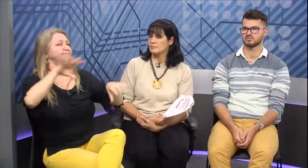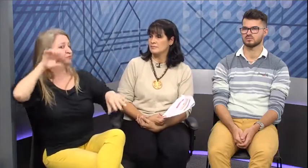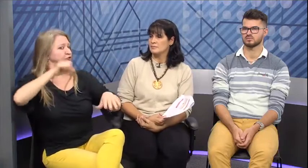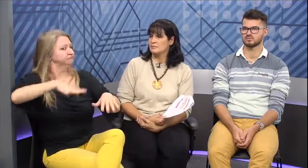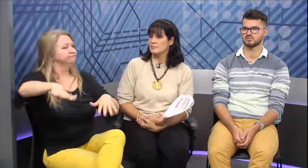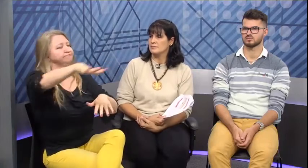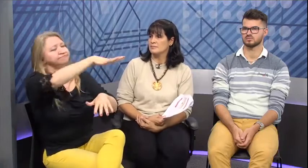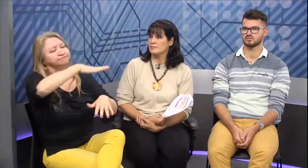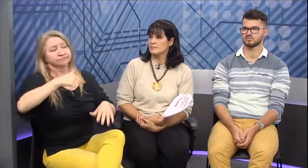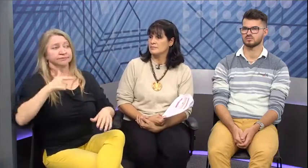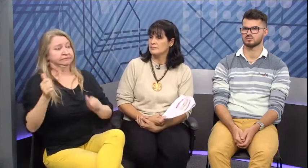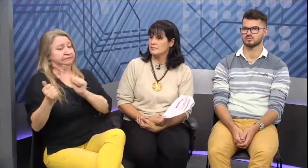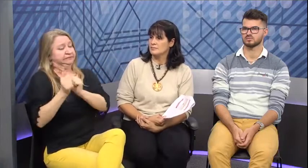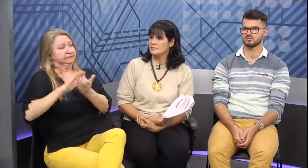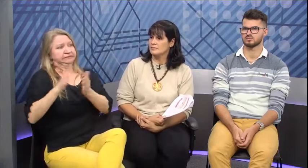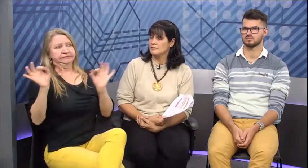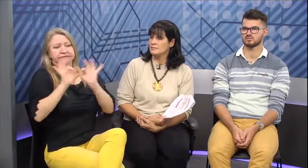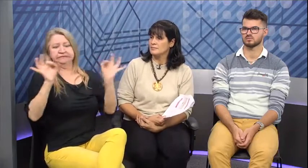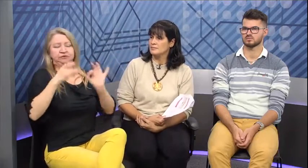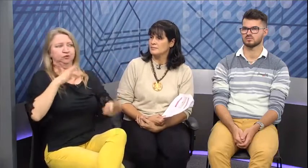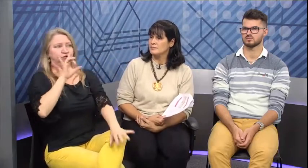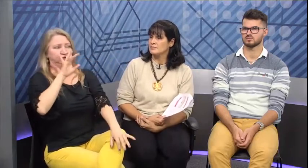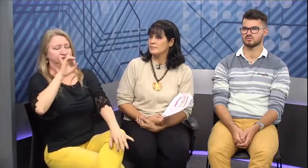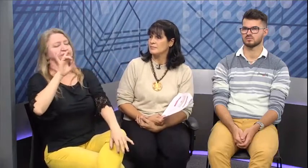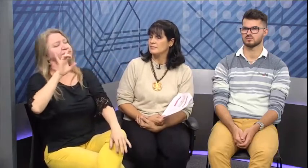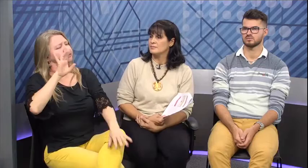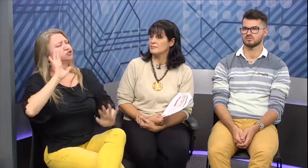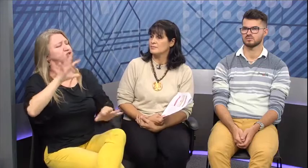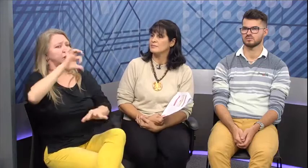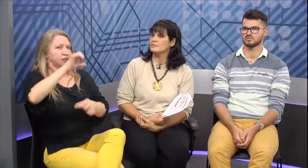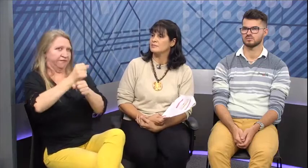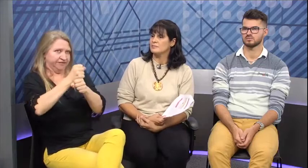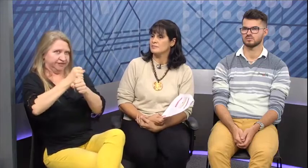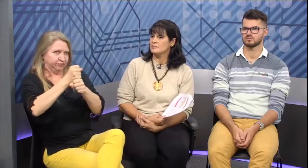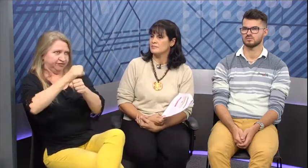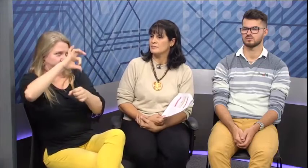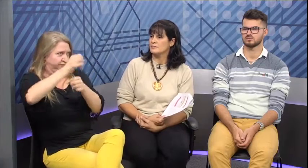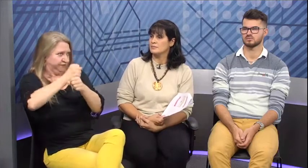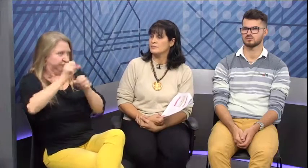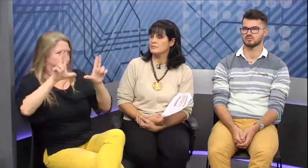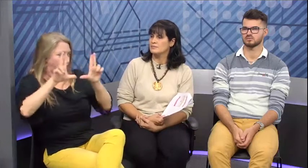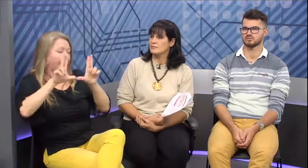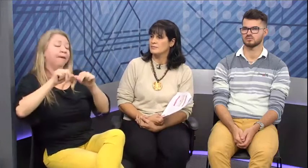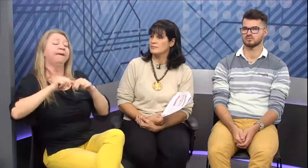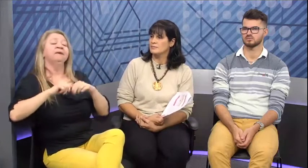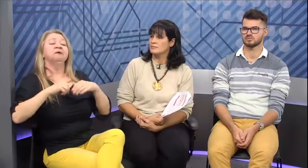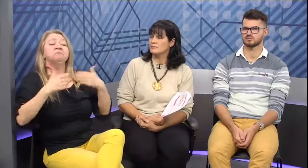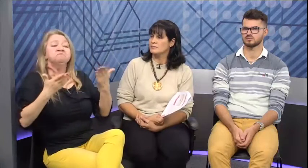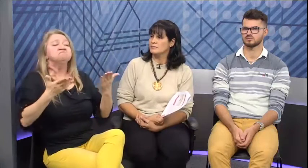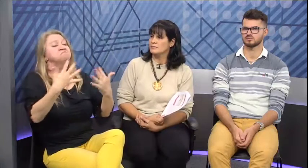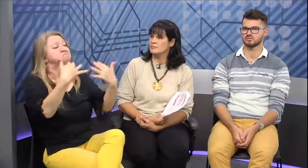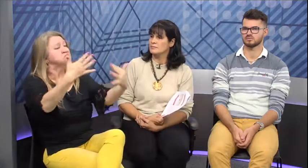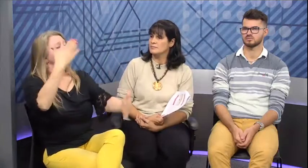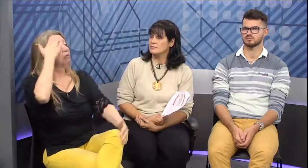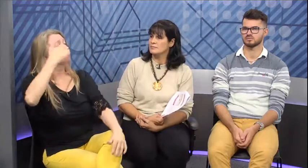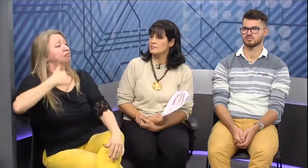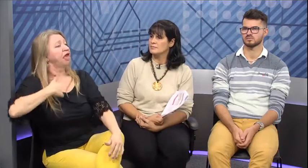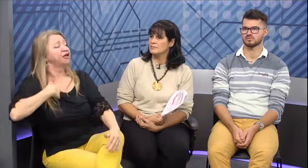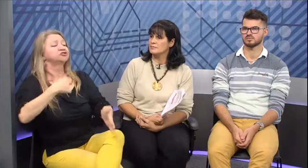A empatia pelos alunos surdos. Então, eu atuo hoje como professora, já faz 9 anos, sem a presença de intérprete,